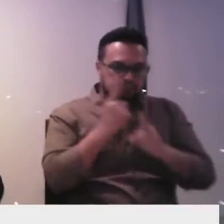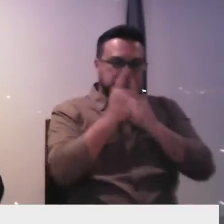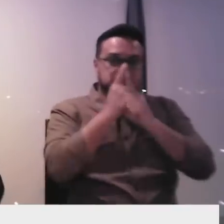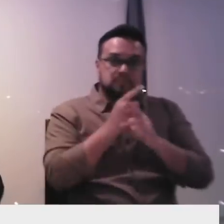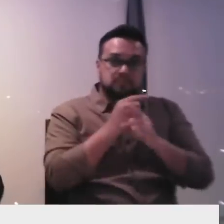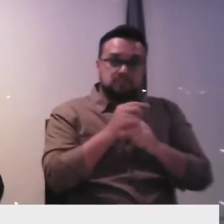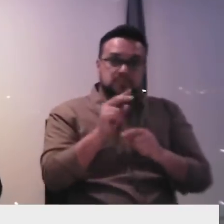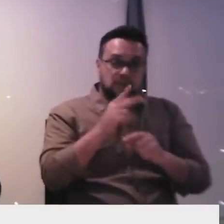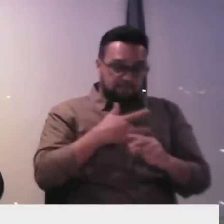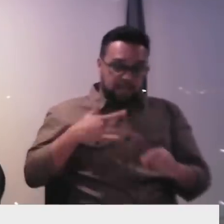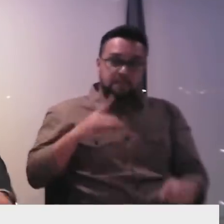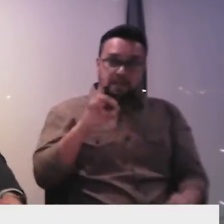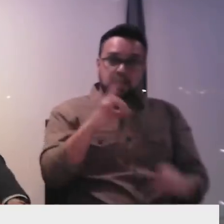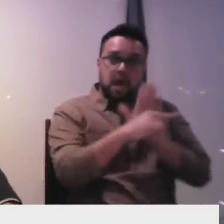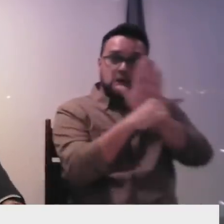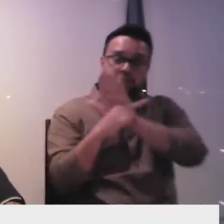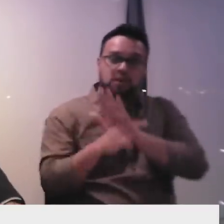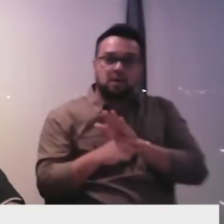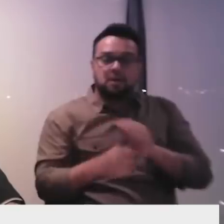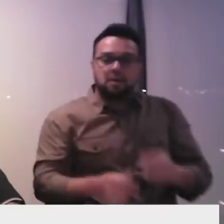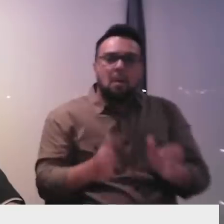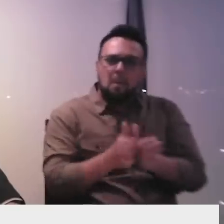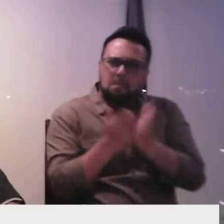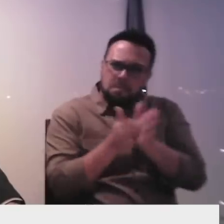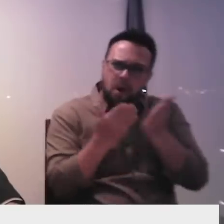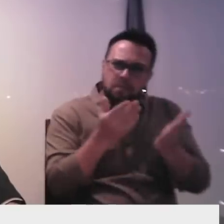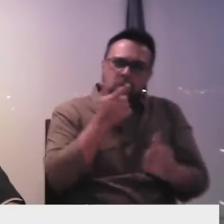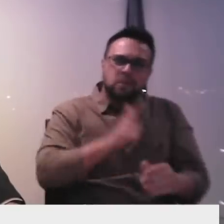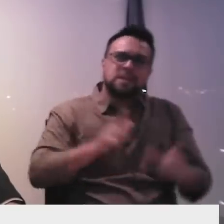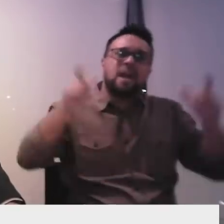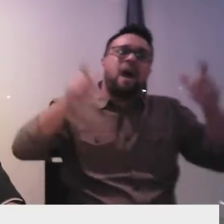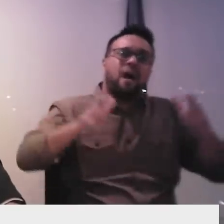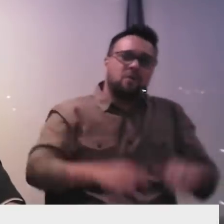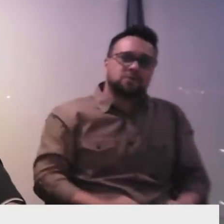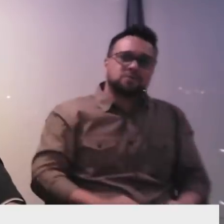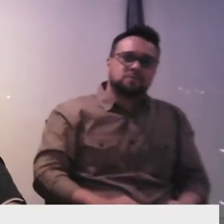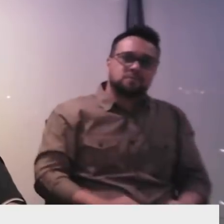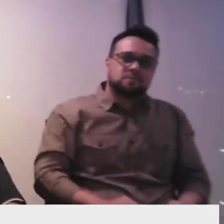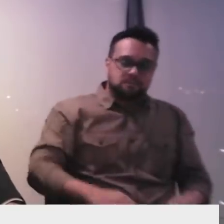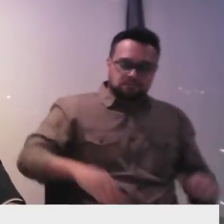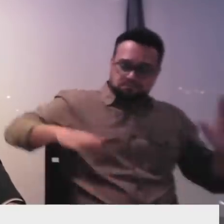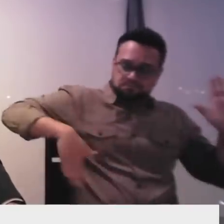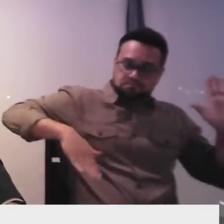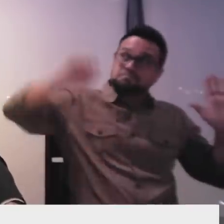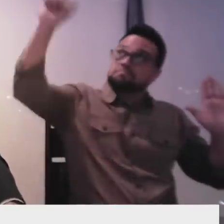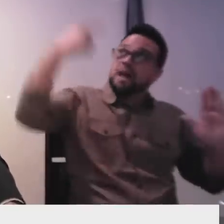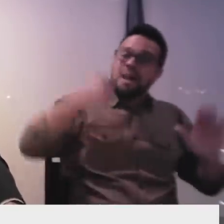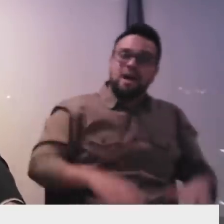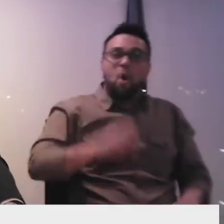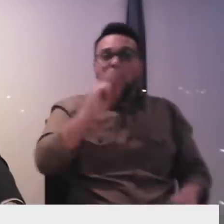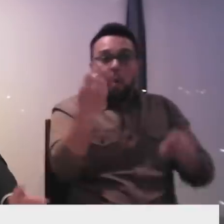ajudava. Onde é que o pobre consegue vitamina D? Sol. Na praia, batendo uma laje, sem